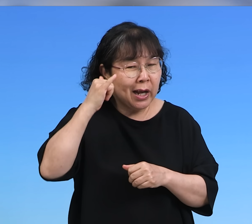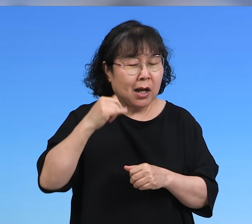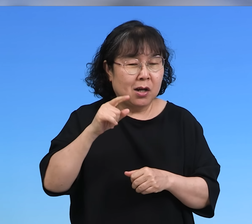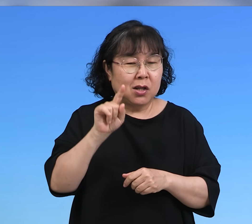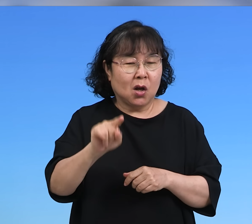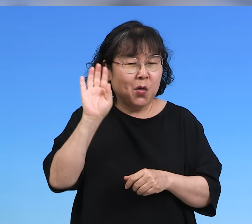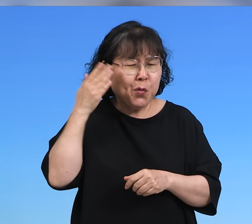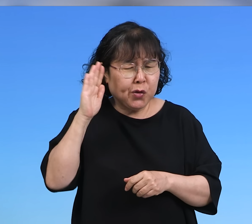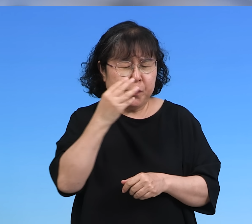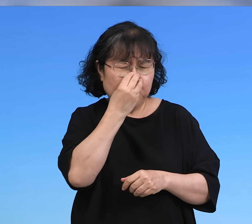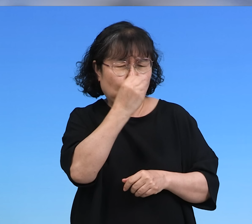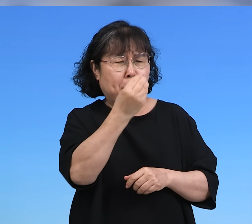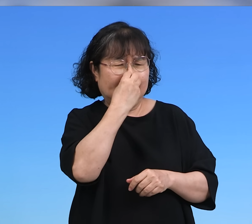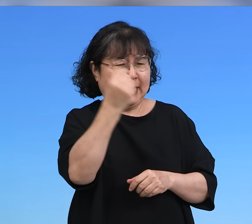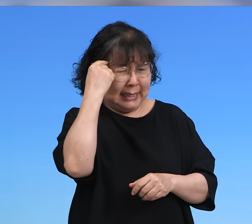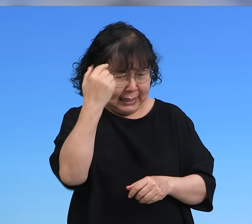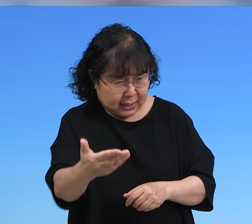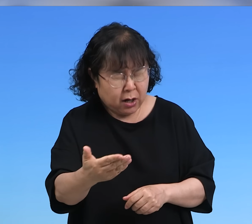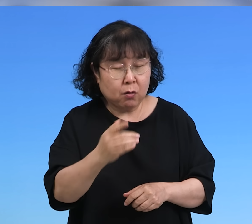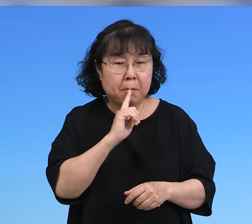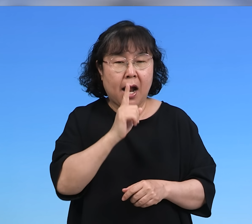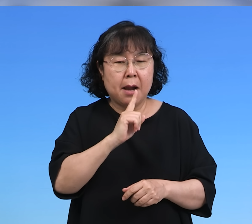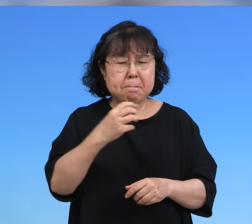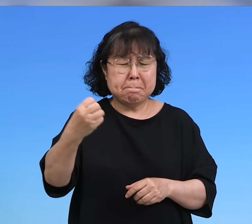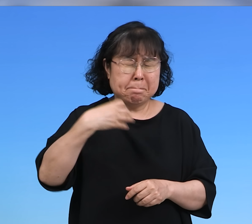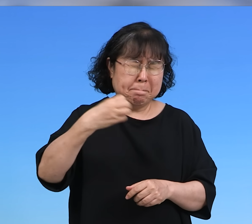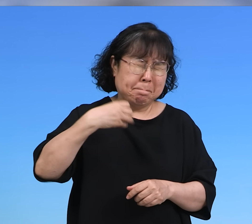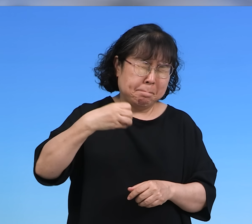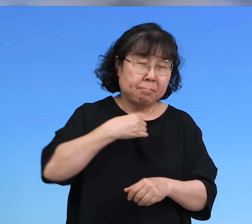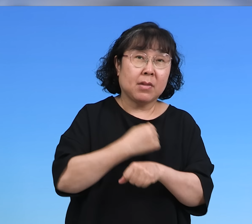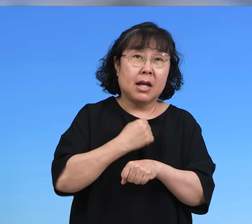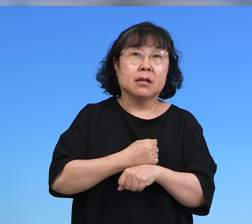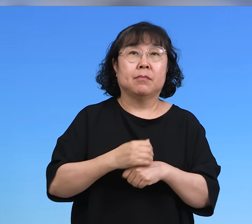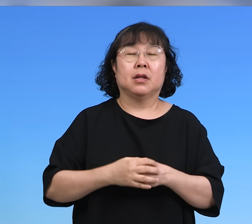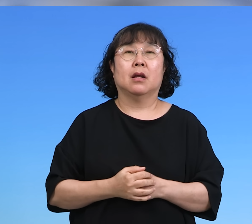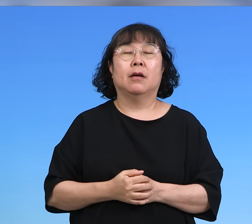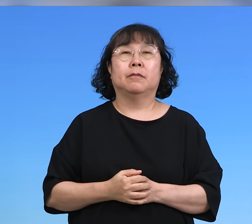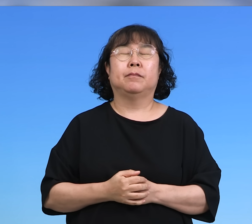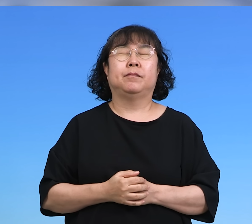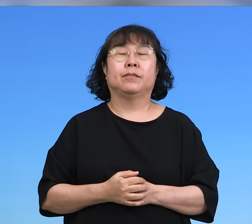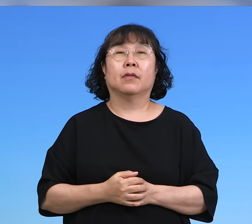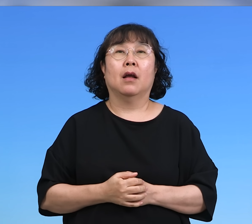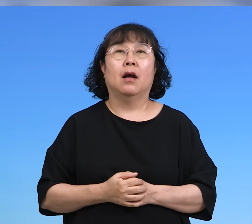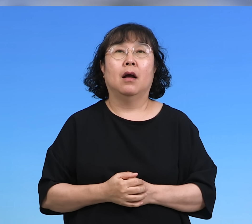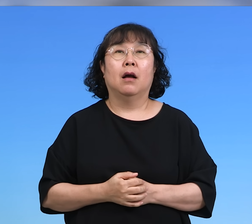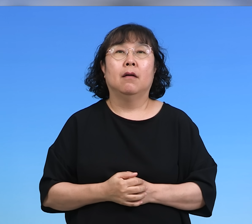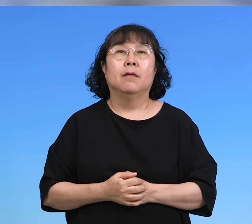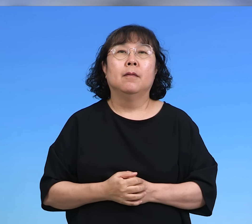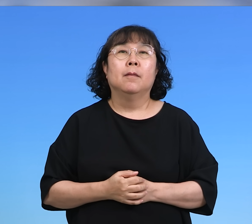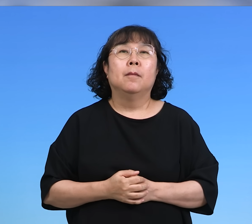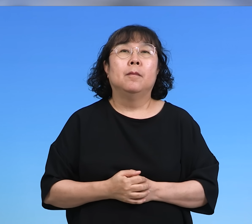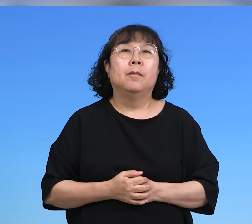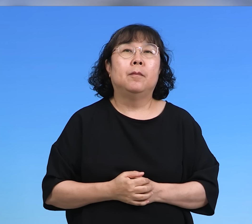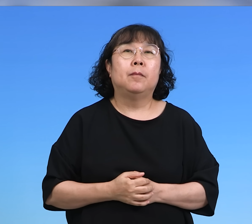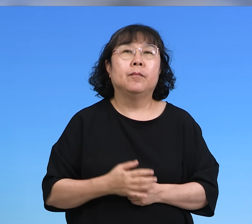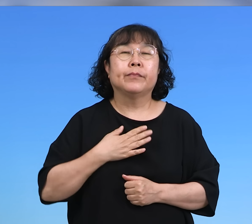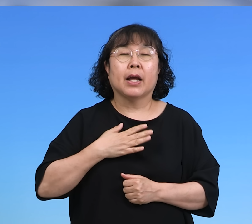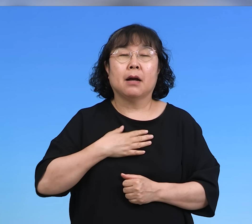이런 식으로. 이상하잖아요. 그걸 확정을 지어놓고 야단치는 거예요.